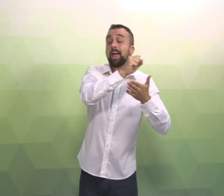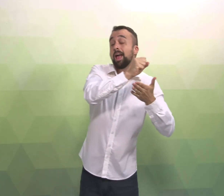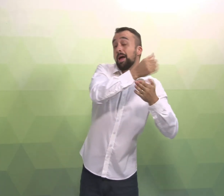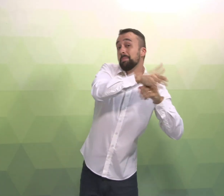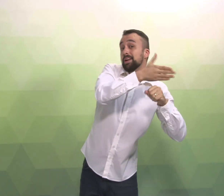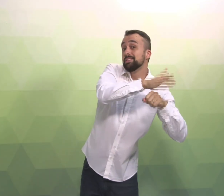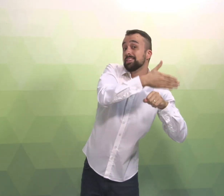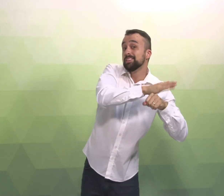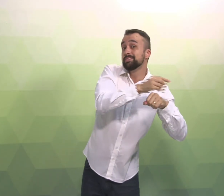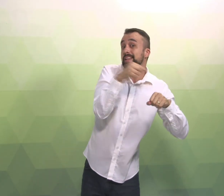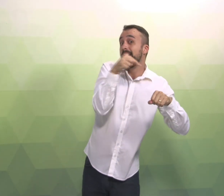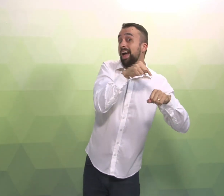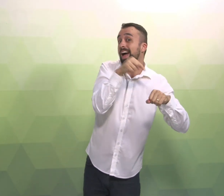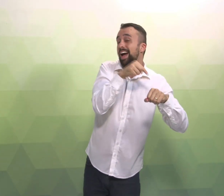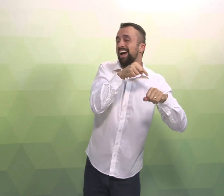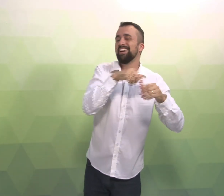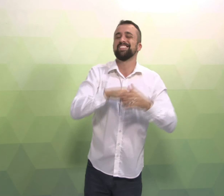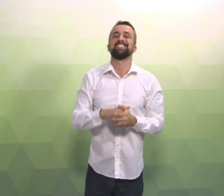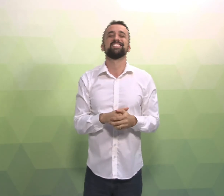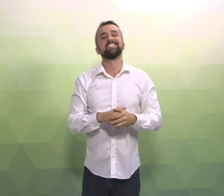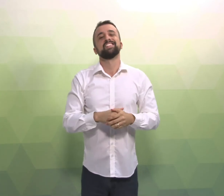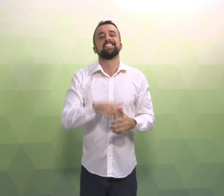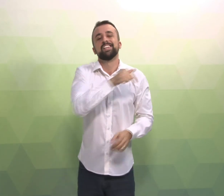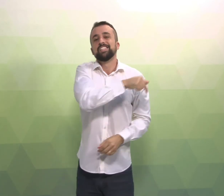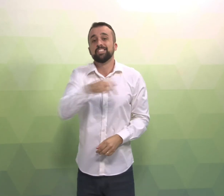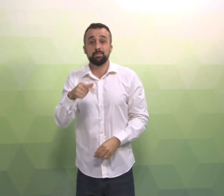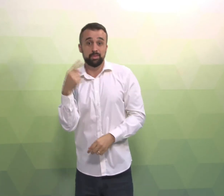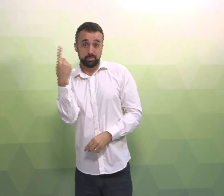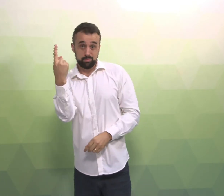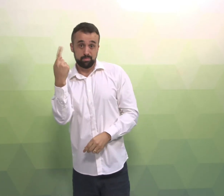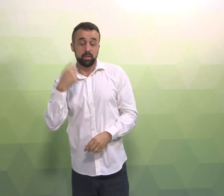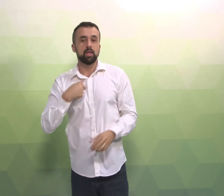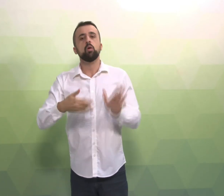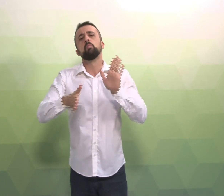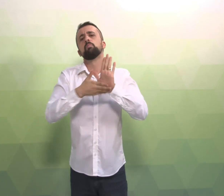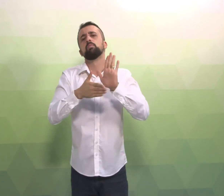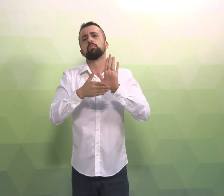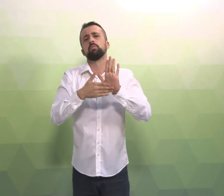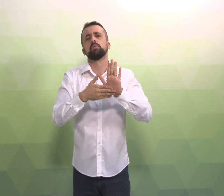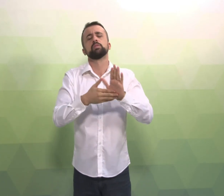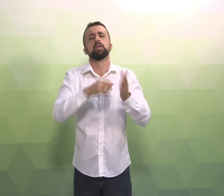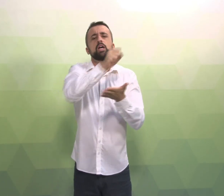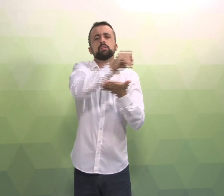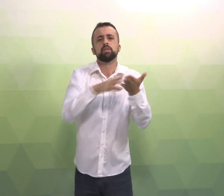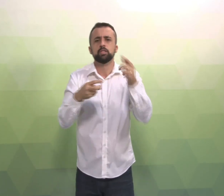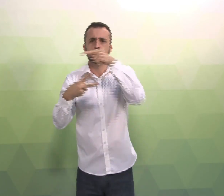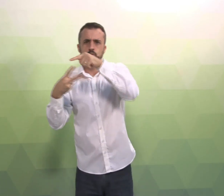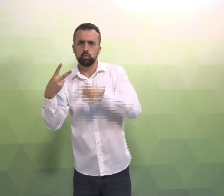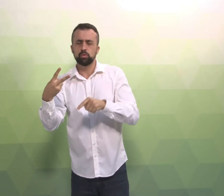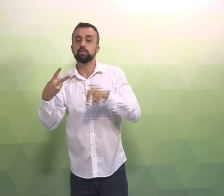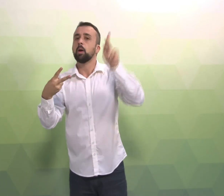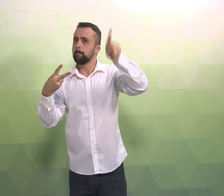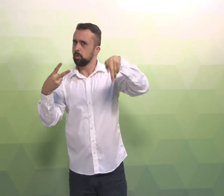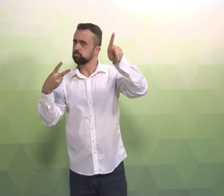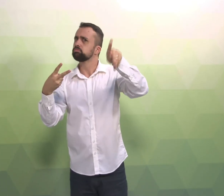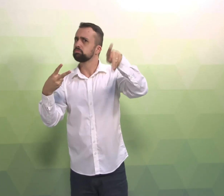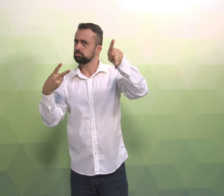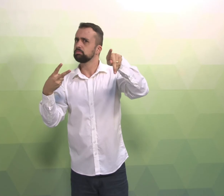melhor, ok? E por falar em prática, nesta primeira semana proponho 2